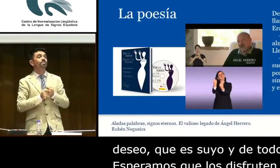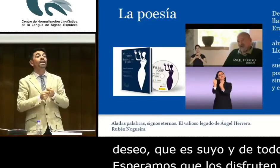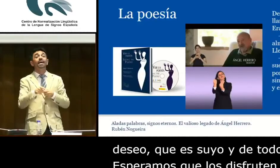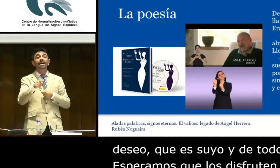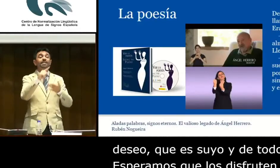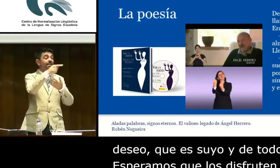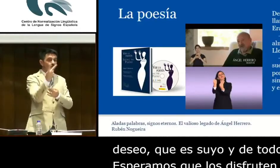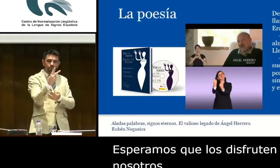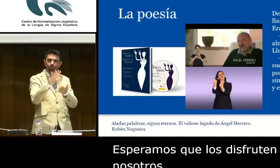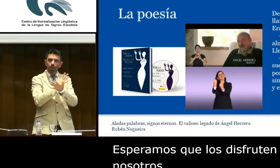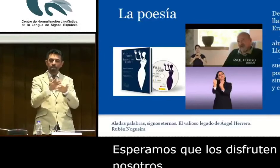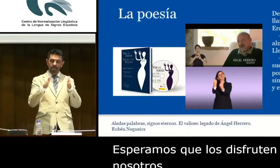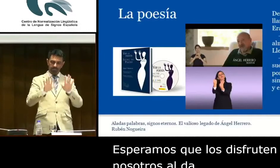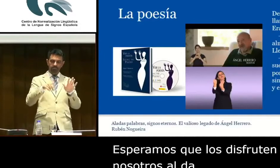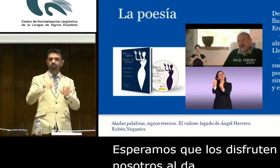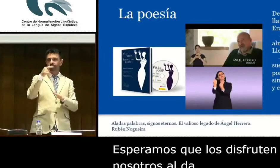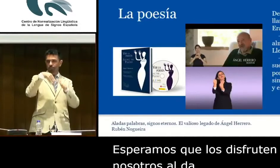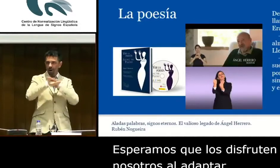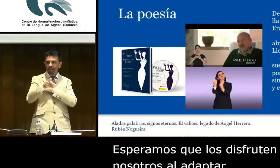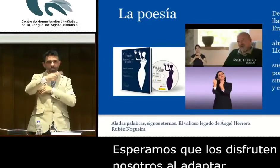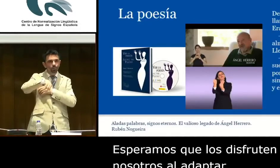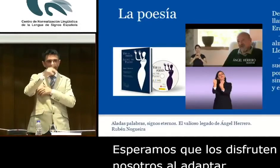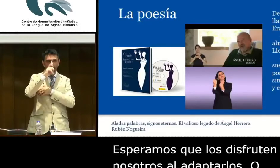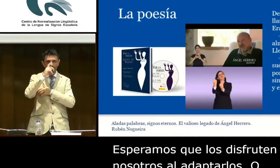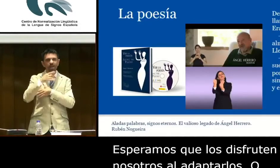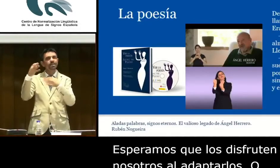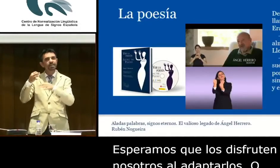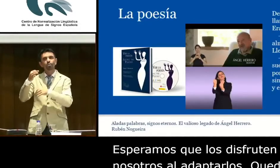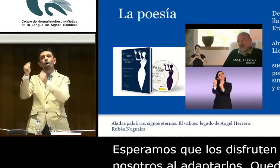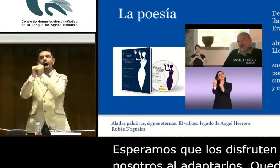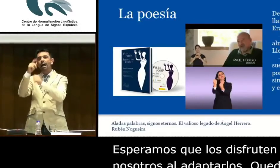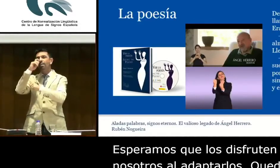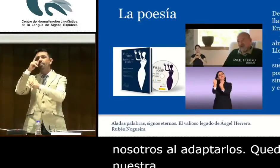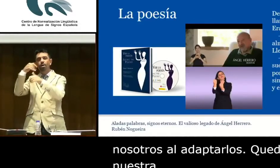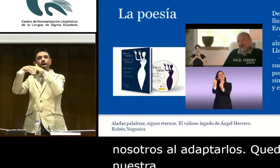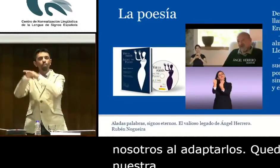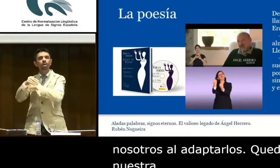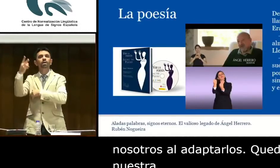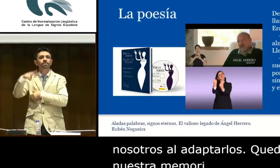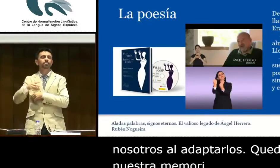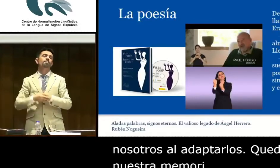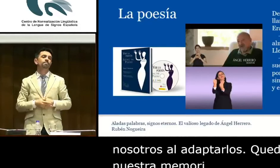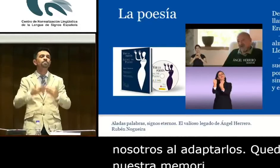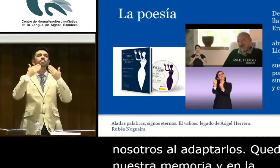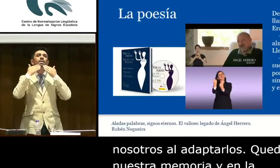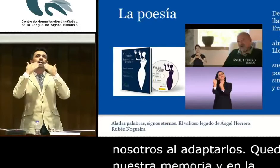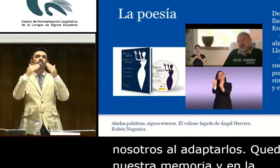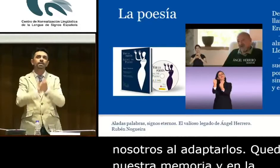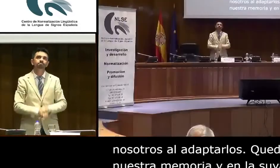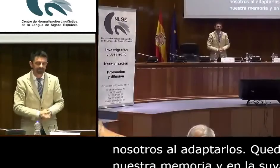Quedarán en nuestra memoria y también en la suya. Muchísimas gracias.